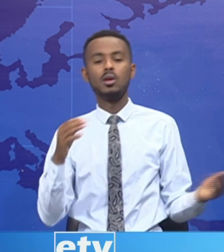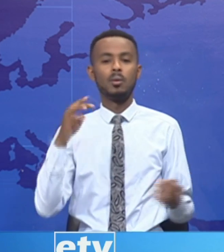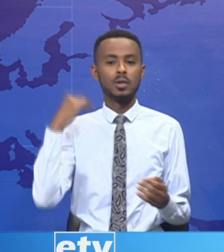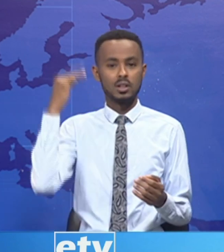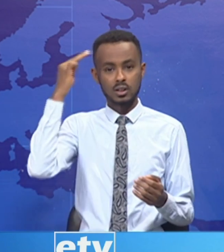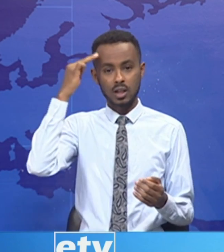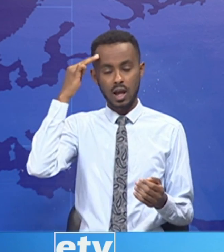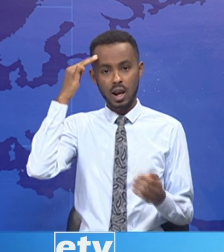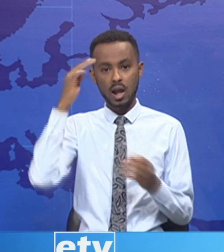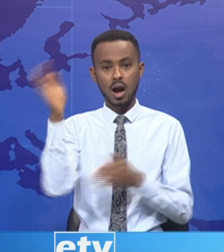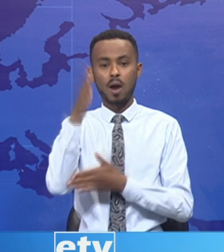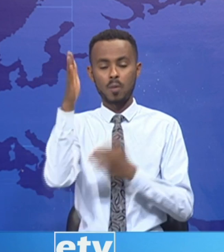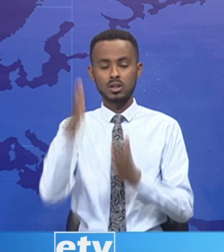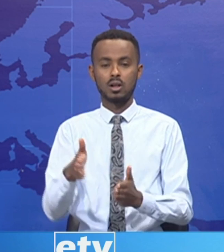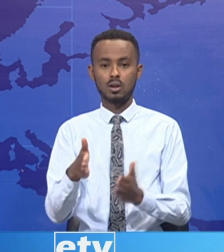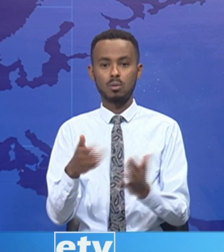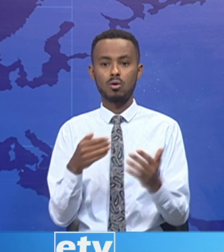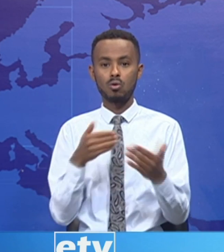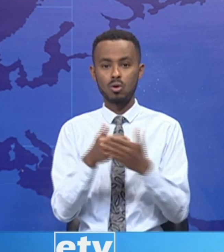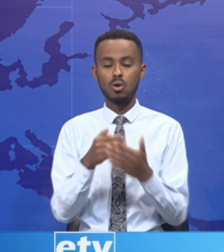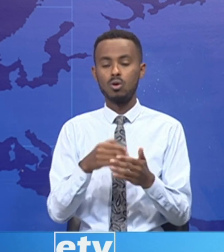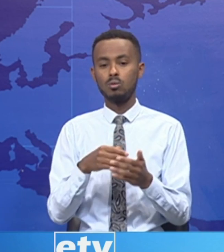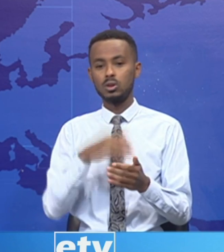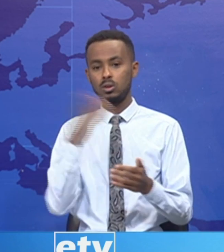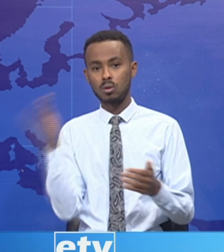አምባሳደርስ መድረሻ ነው። በዚህ በኩል